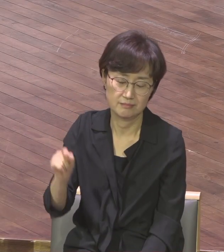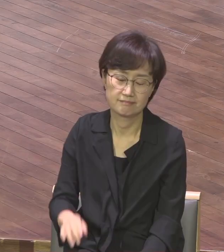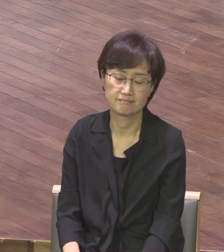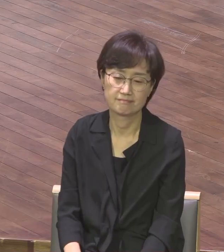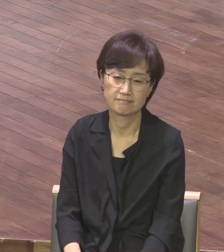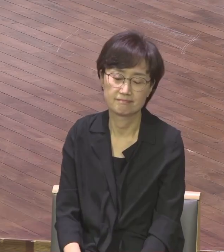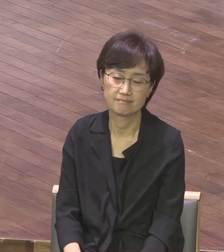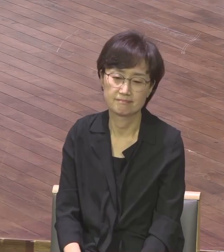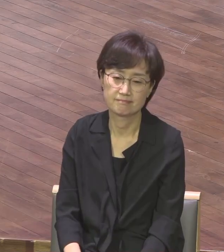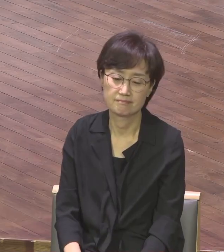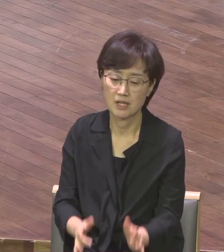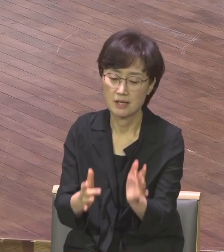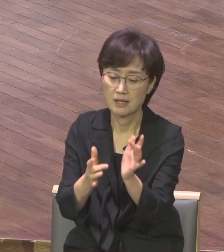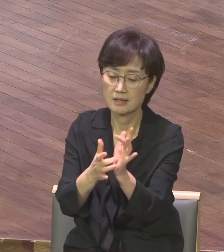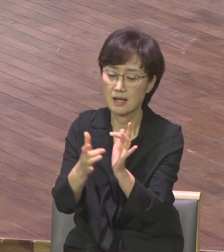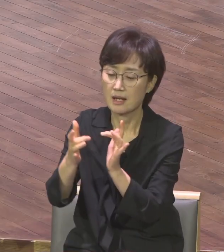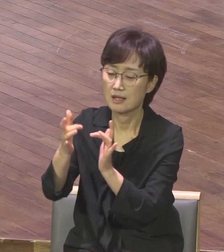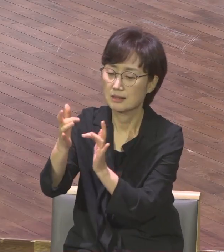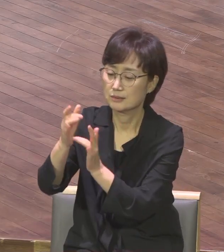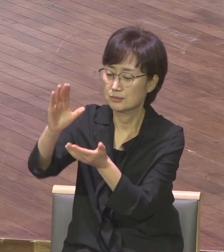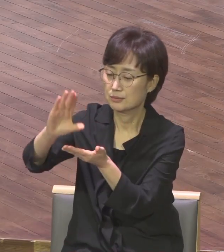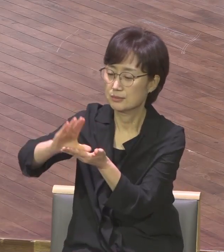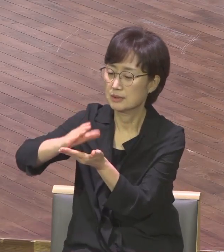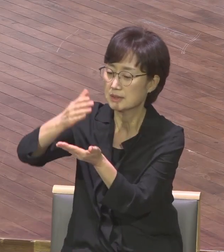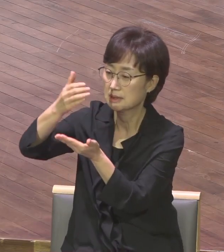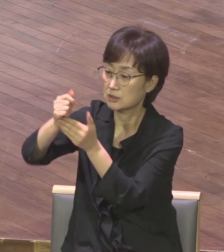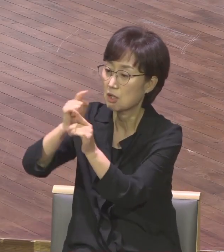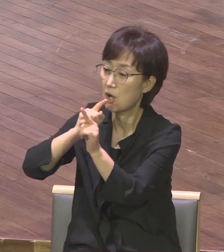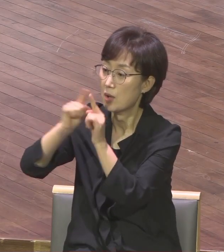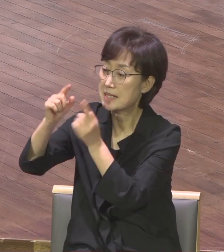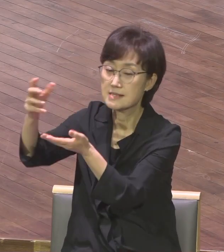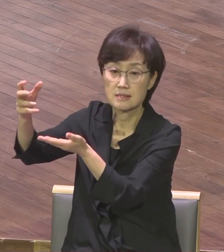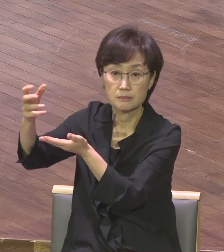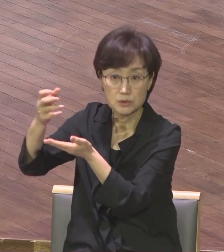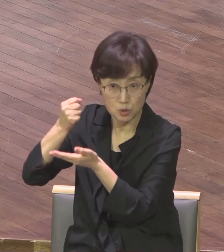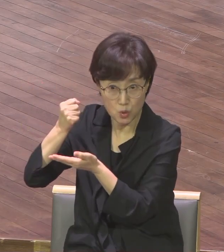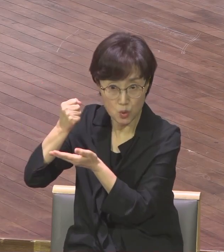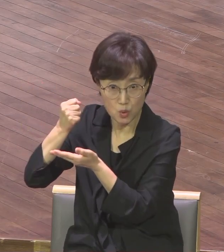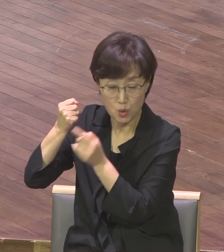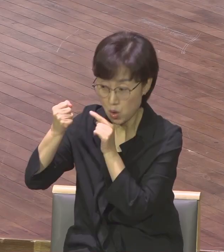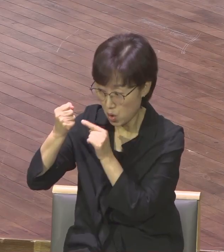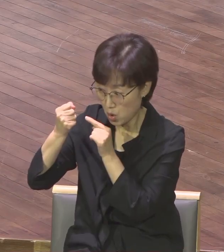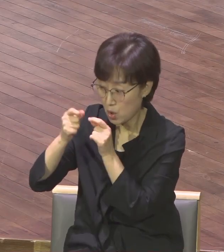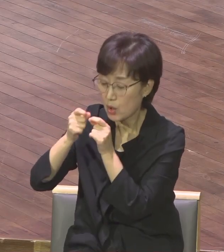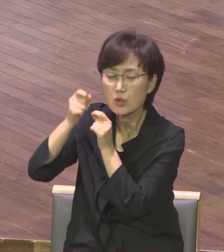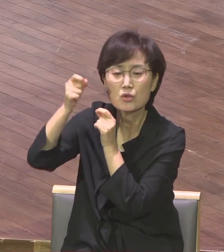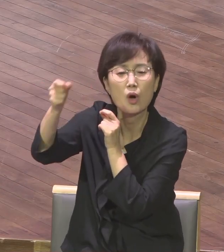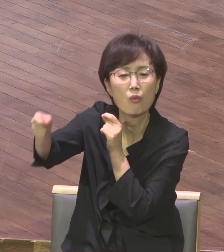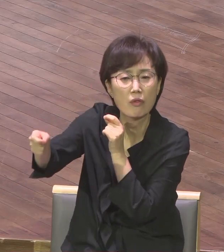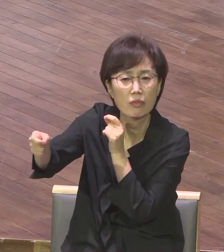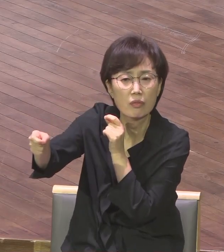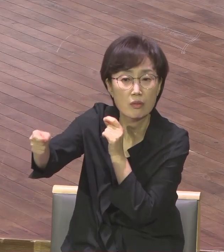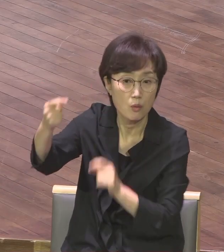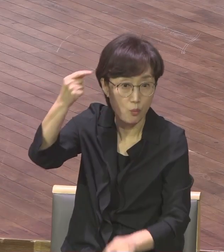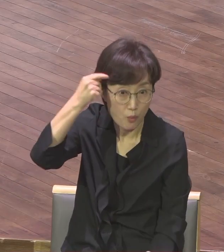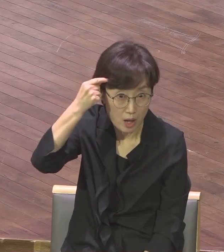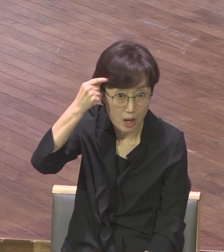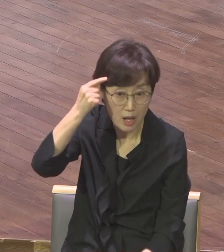있어요. 예수 그리스도의 말씀으로, 왜 영원한 말씀이냐? 말씀으로